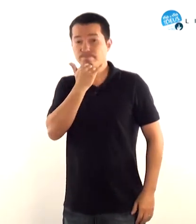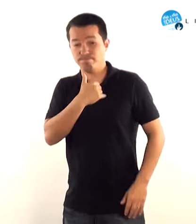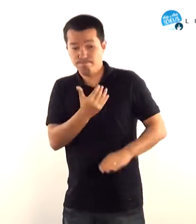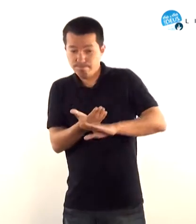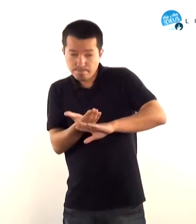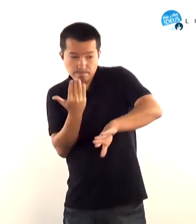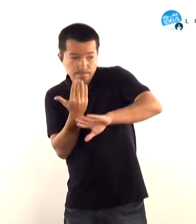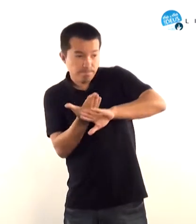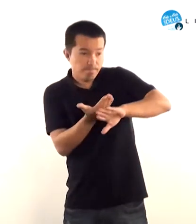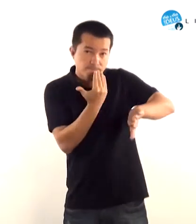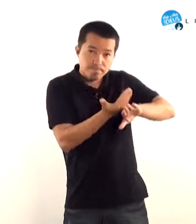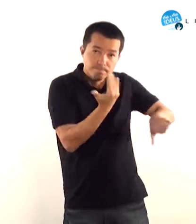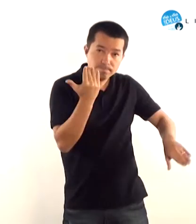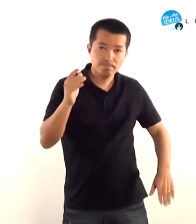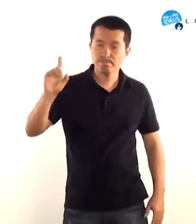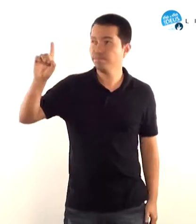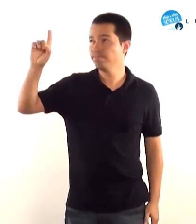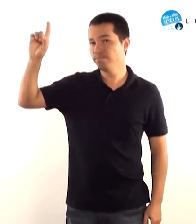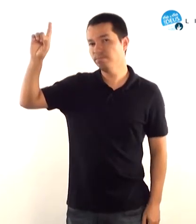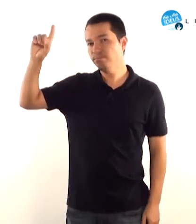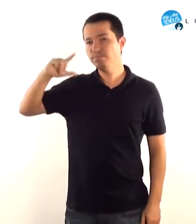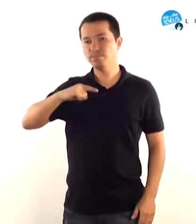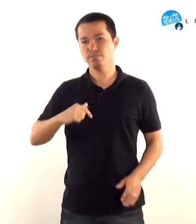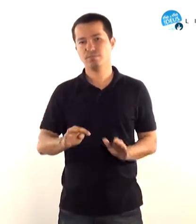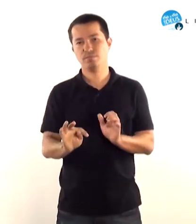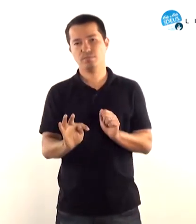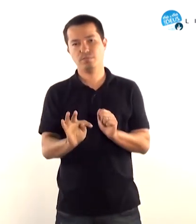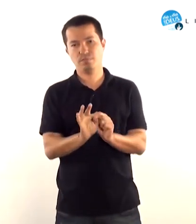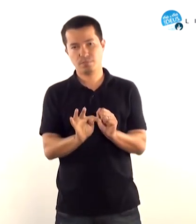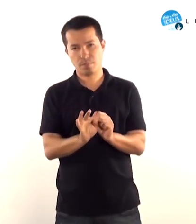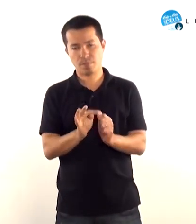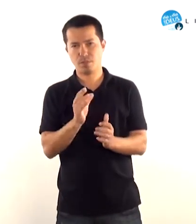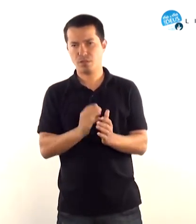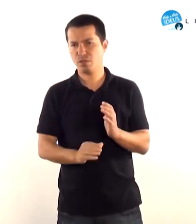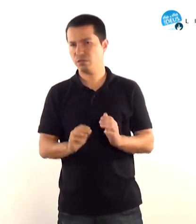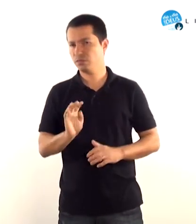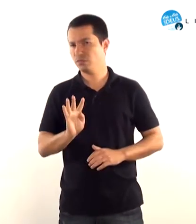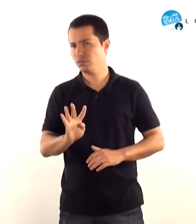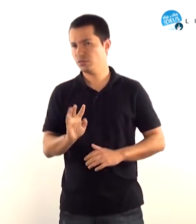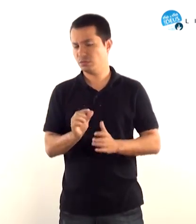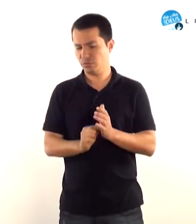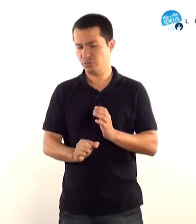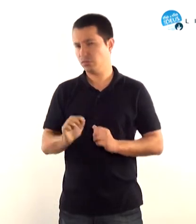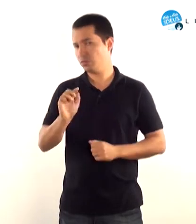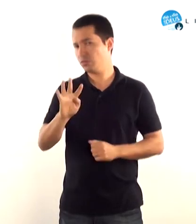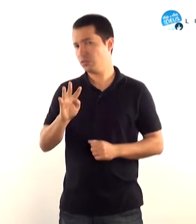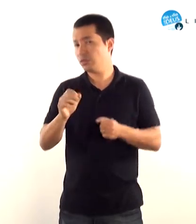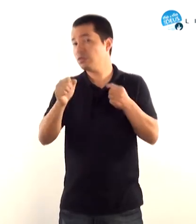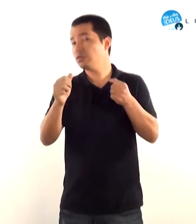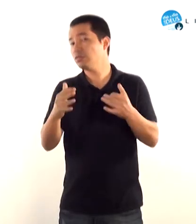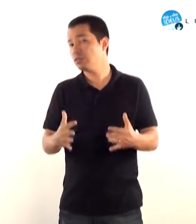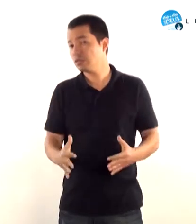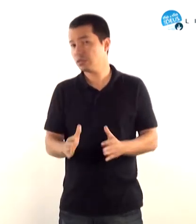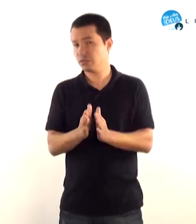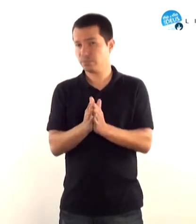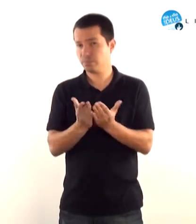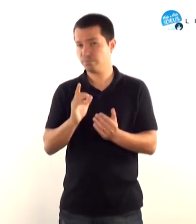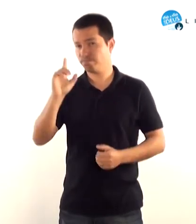mas eu vou me afastando de Deus. Olha só o que a Bíblia diz em Tiago 4, verso 4. Diz assim a